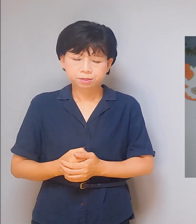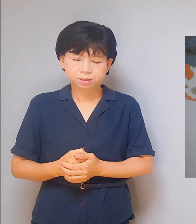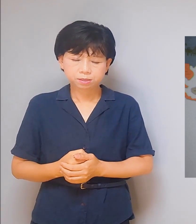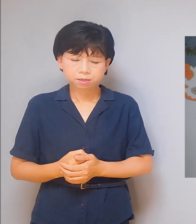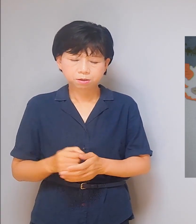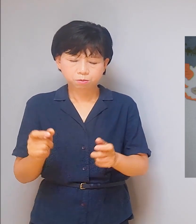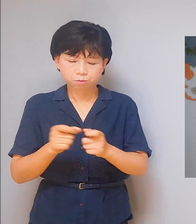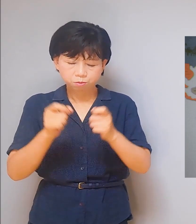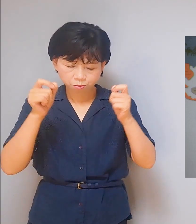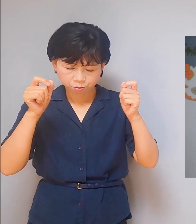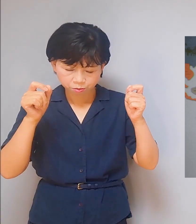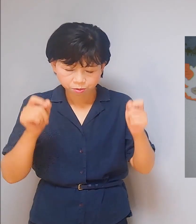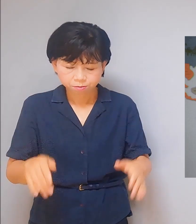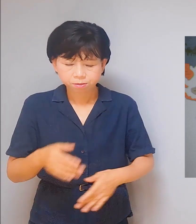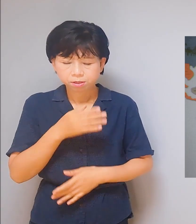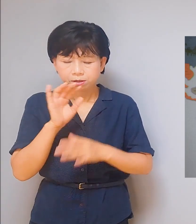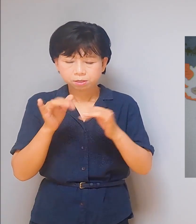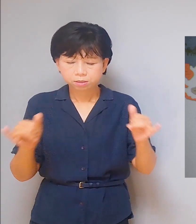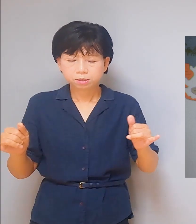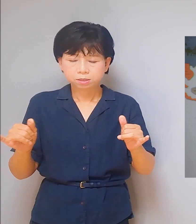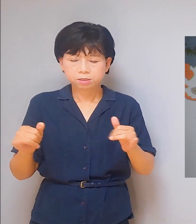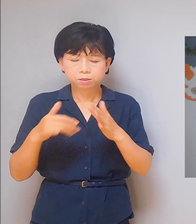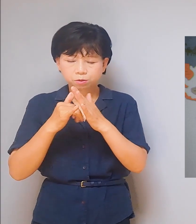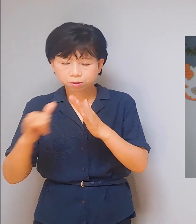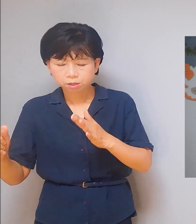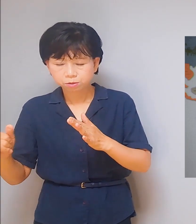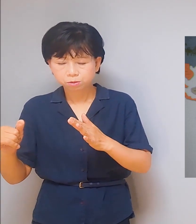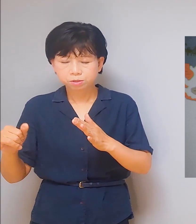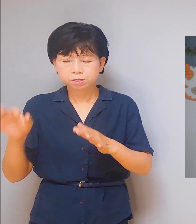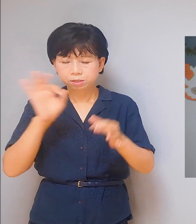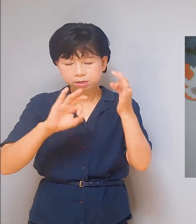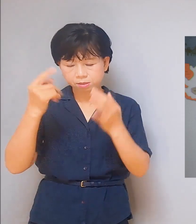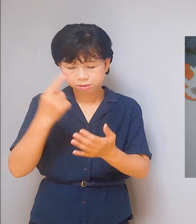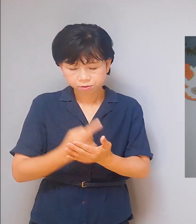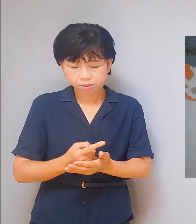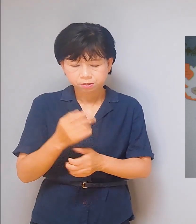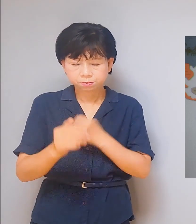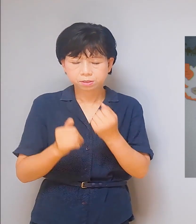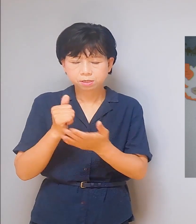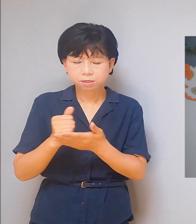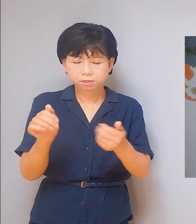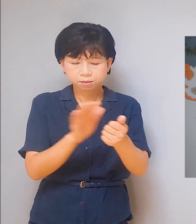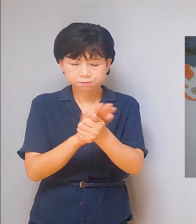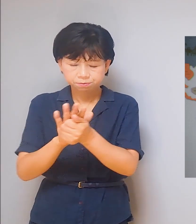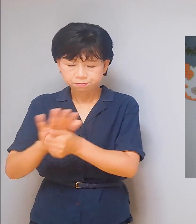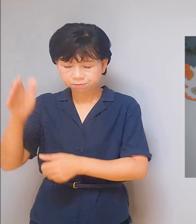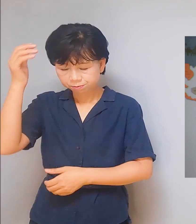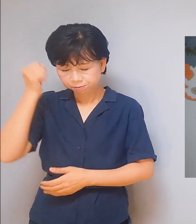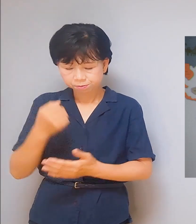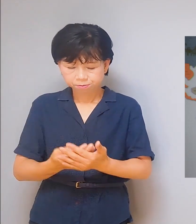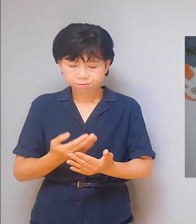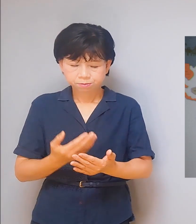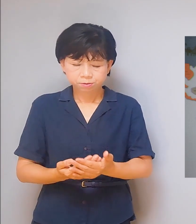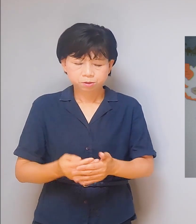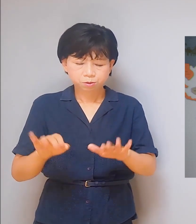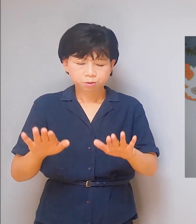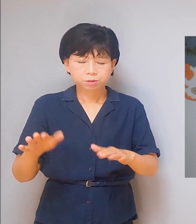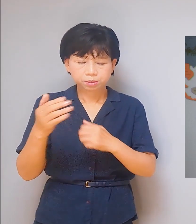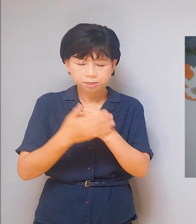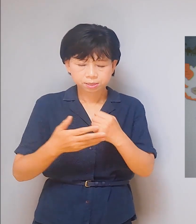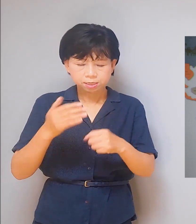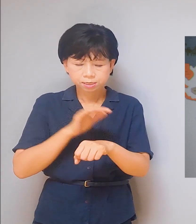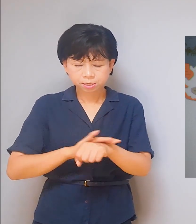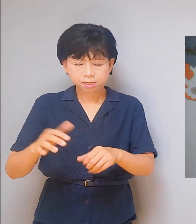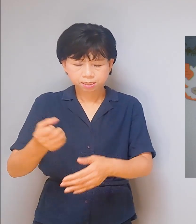또 오래간만에 또 우리 어르신들 가족들 뵈러 찾아오신 분들도 있는데 하나님 일일이 다 기억하여 주시고 오늘 받은